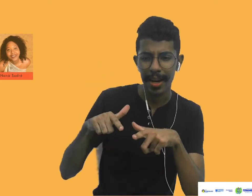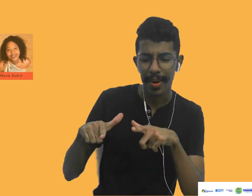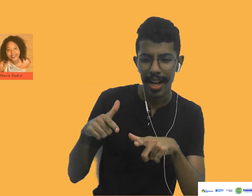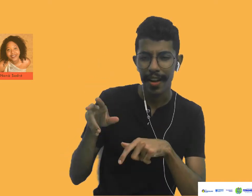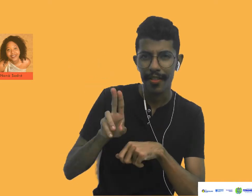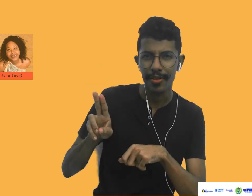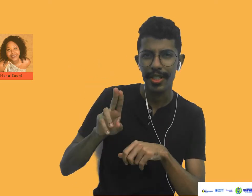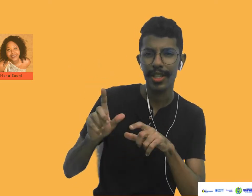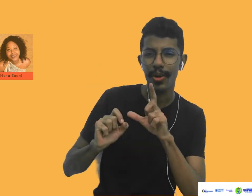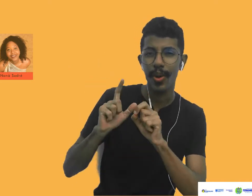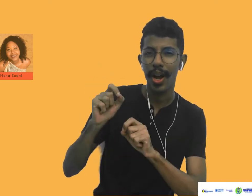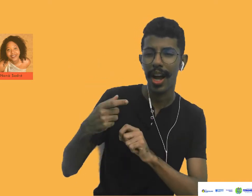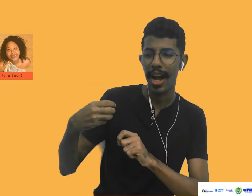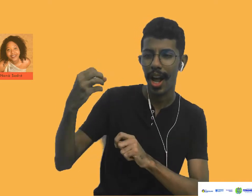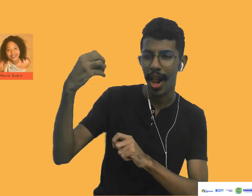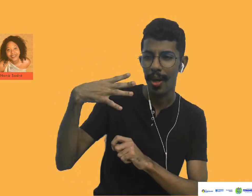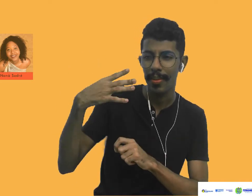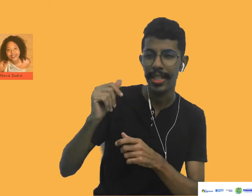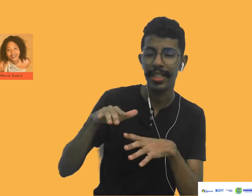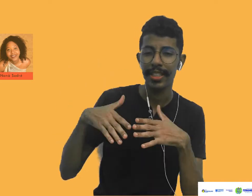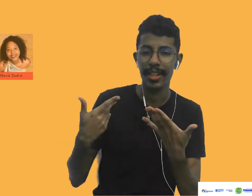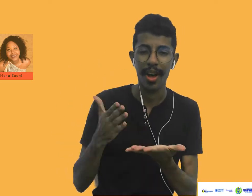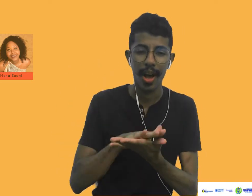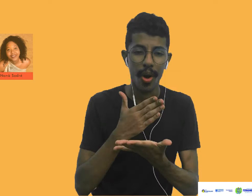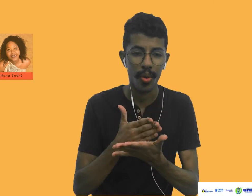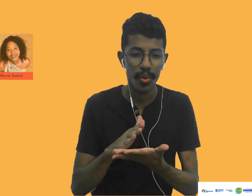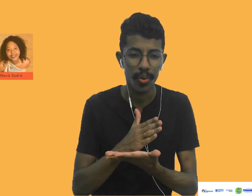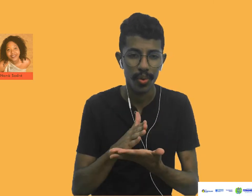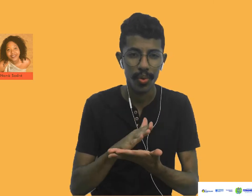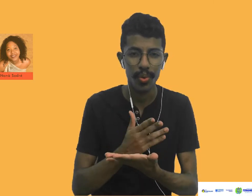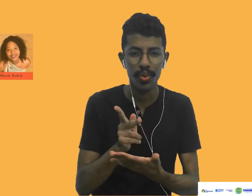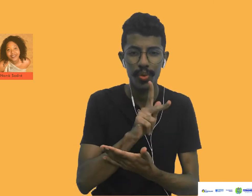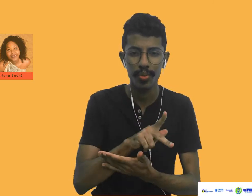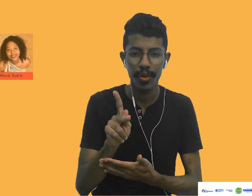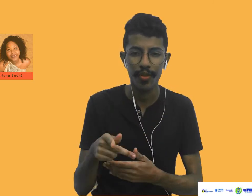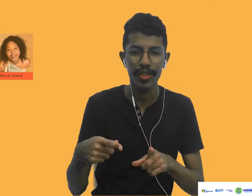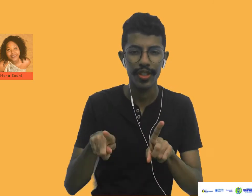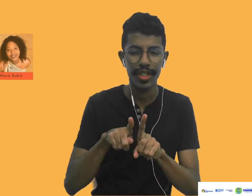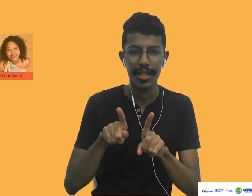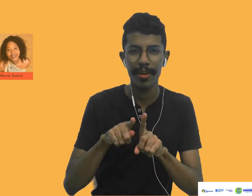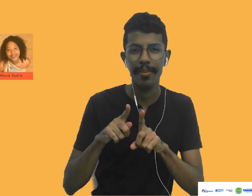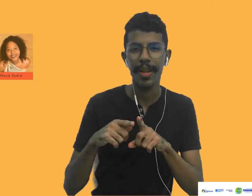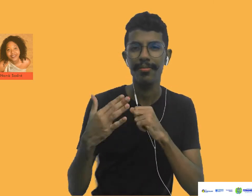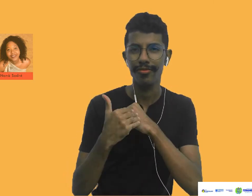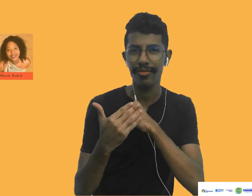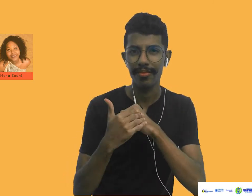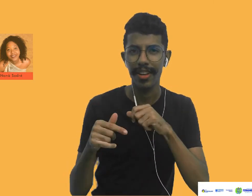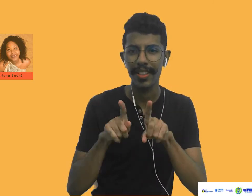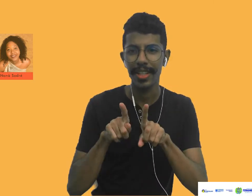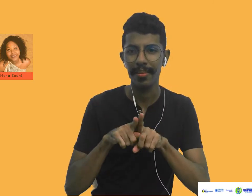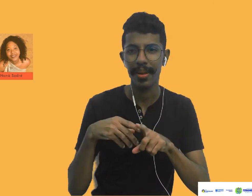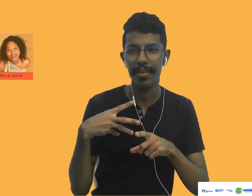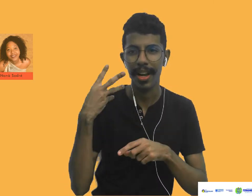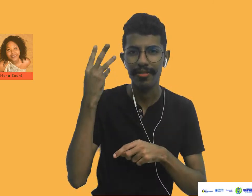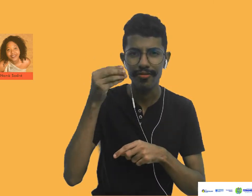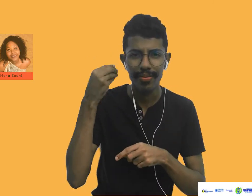com iluminação. E aí, alguns professores me convidavam também para eu experienciar, né?